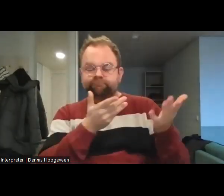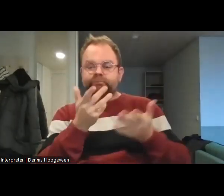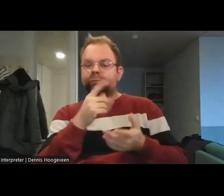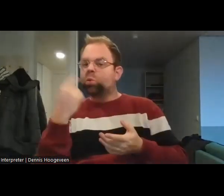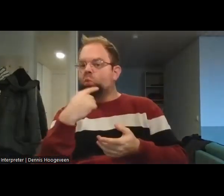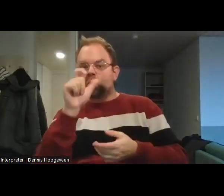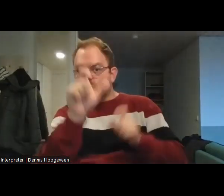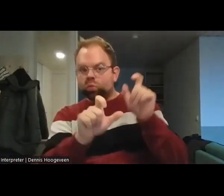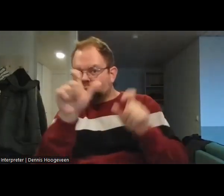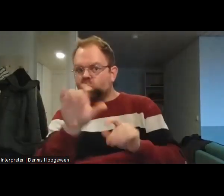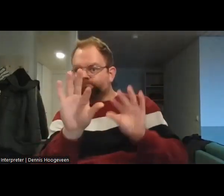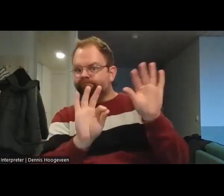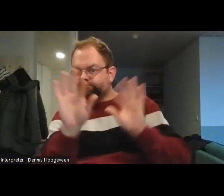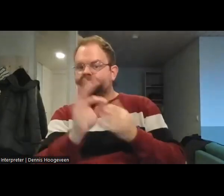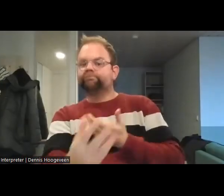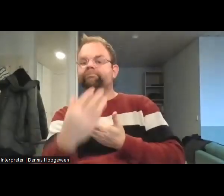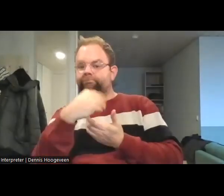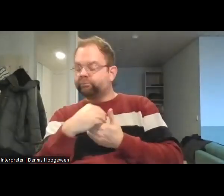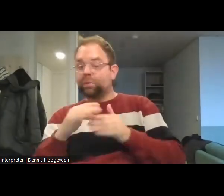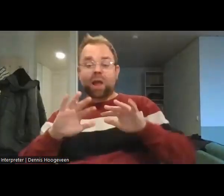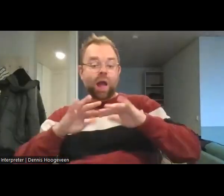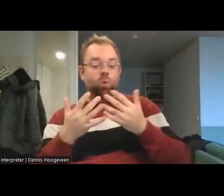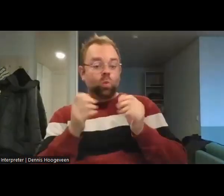une chance d'utiliser cette